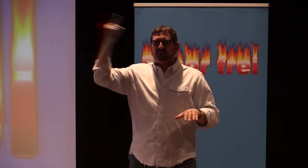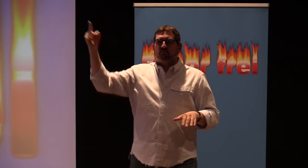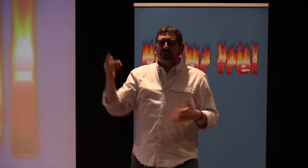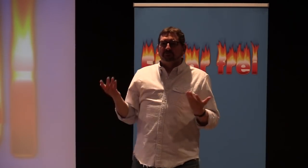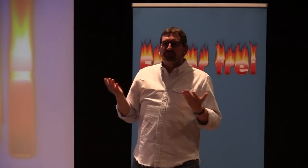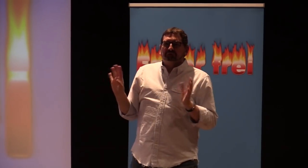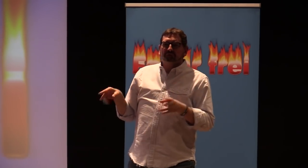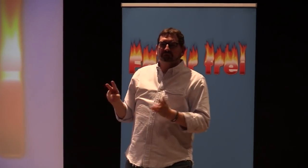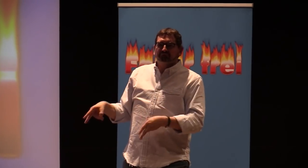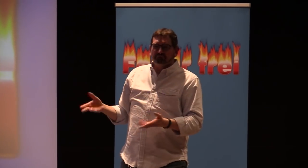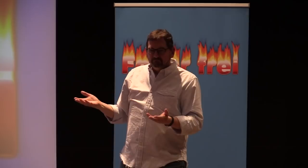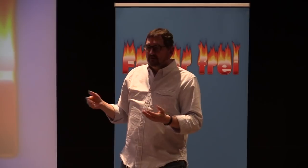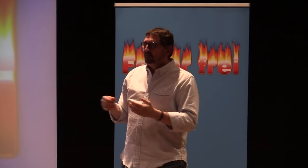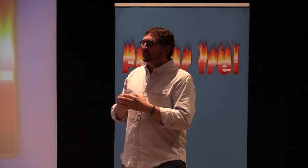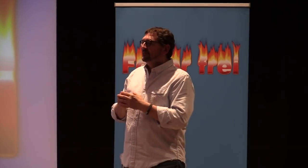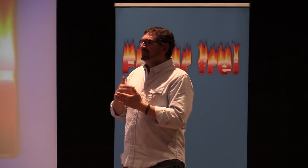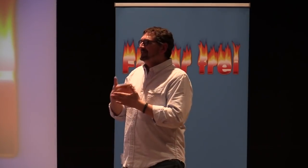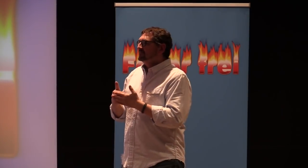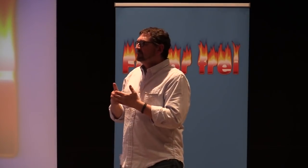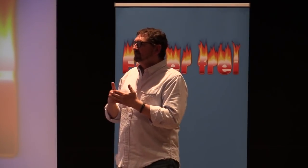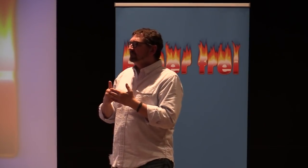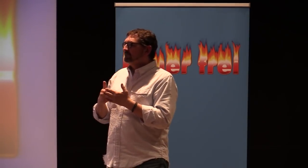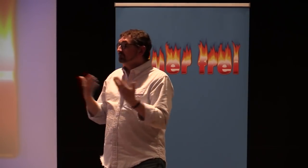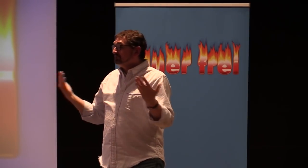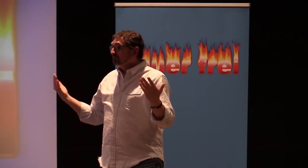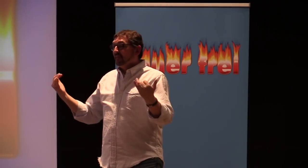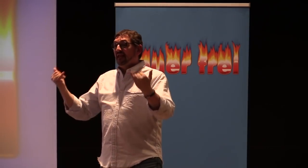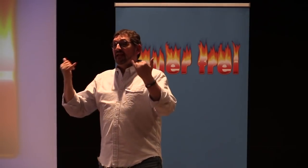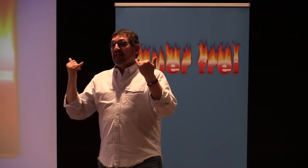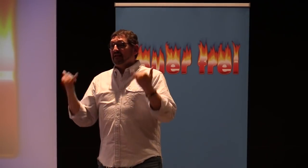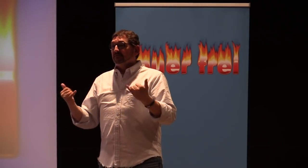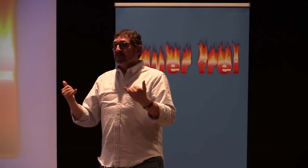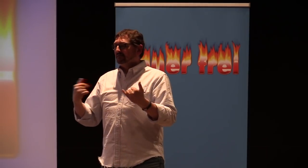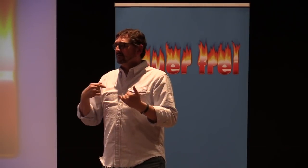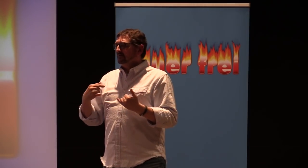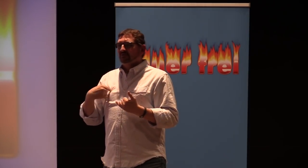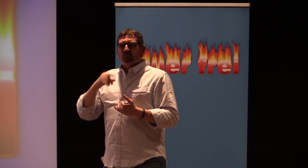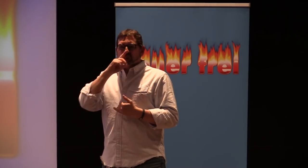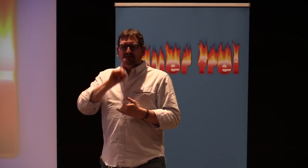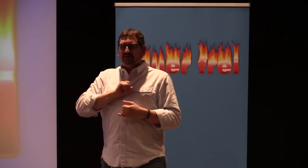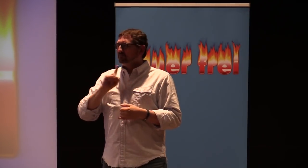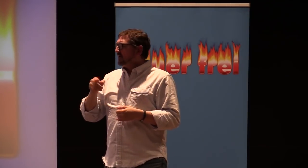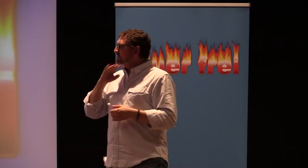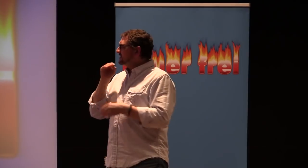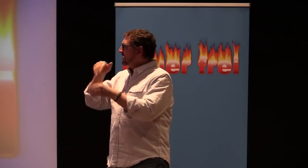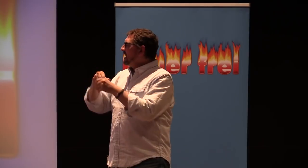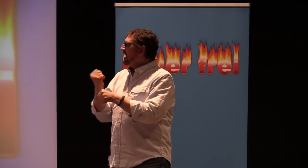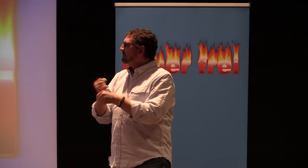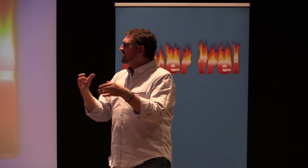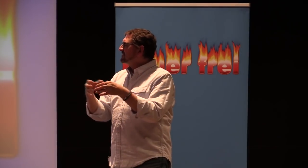und 13, naja, ich sag mal, denen ist es vielleicht nicht bewusst, was da noch für Schätze auf sie warten in